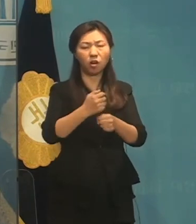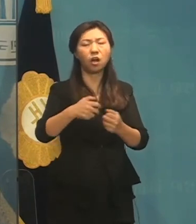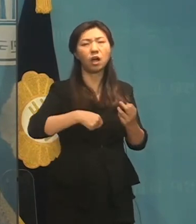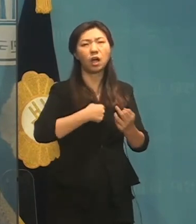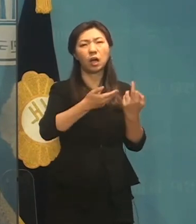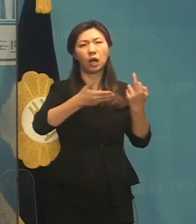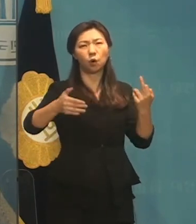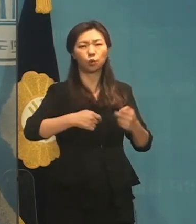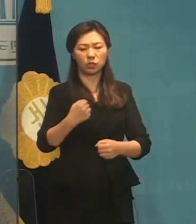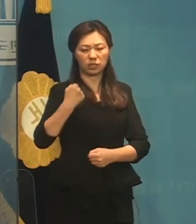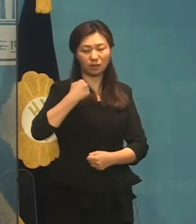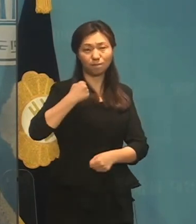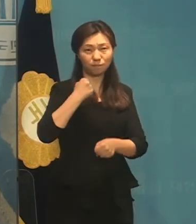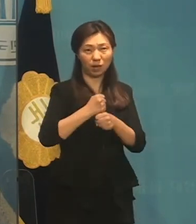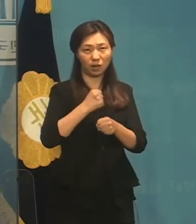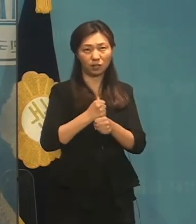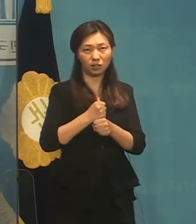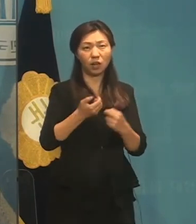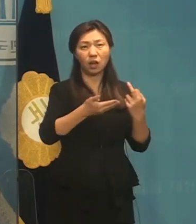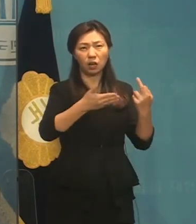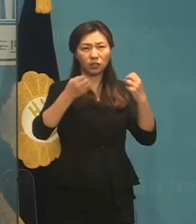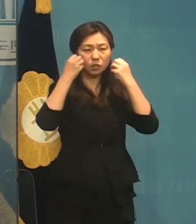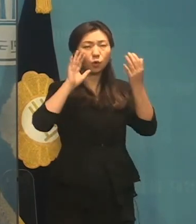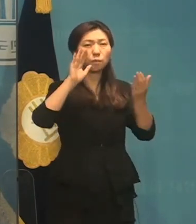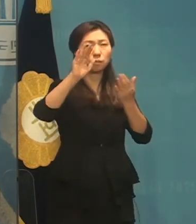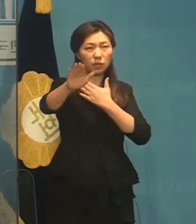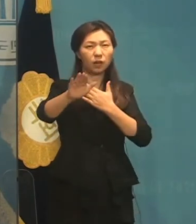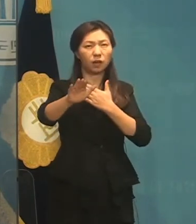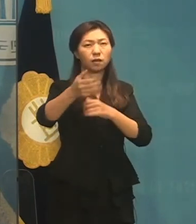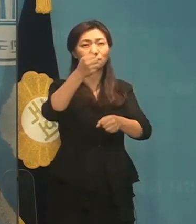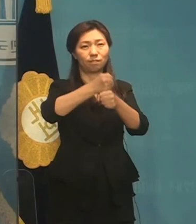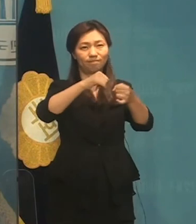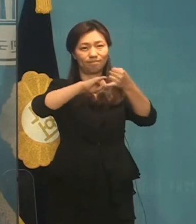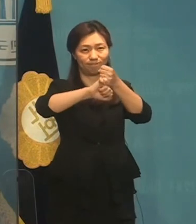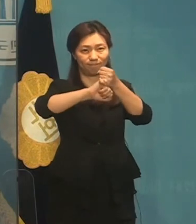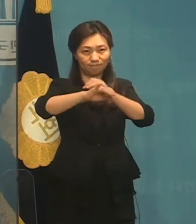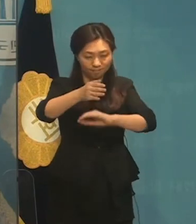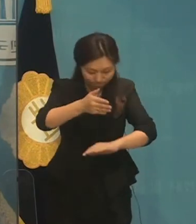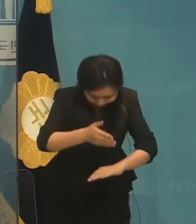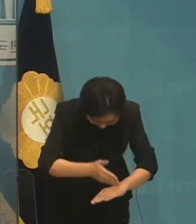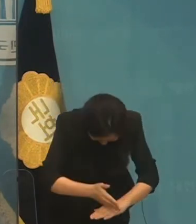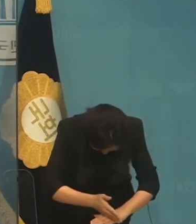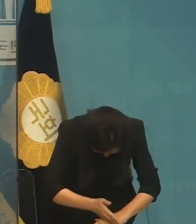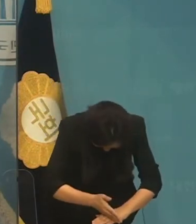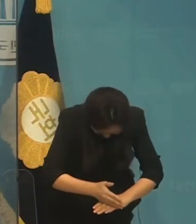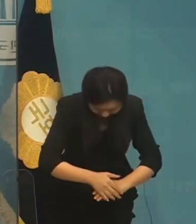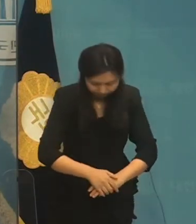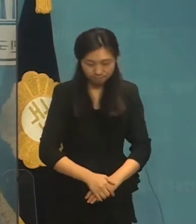바꾸겠습니다. 강원도와 함께 대한민국 새로운 미래를 만들겠습니다. 감사합니다.